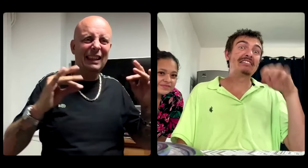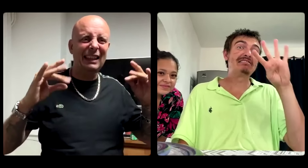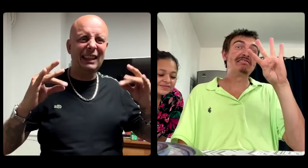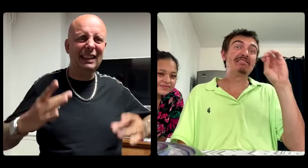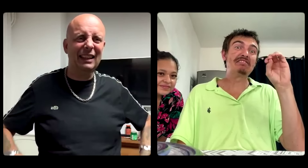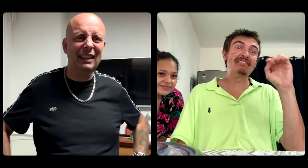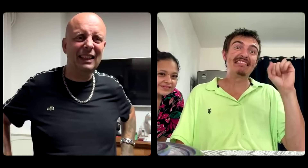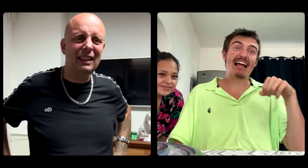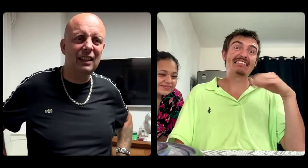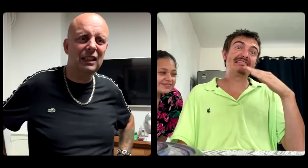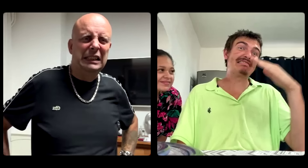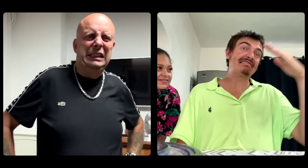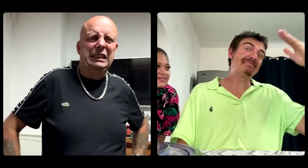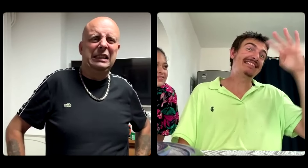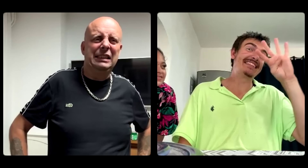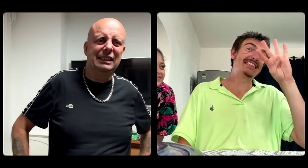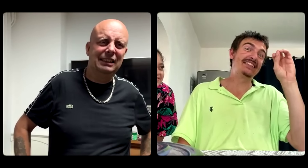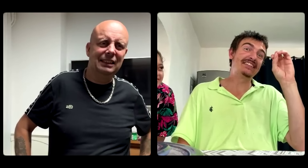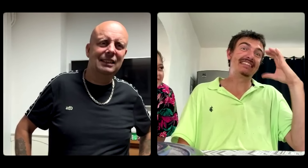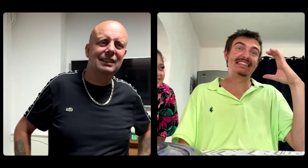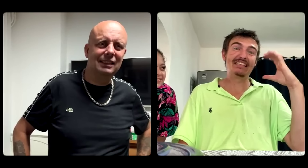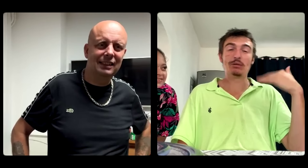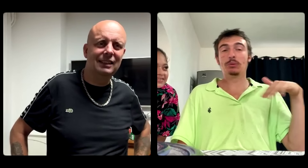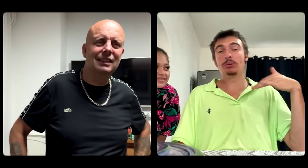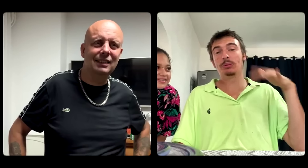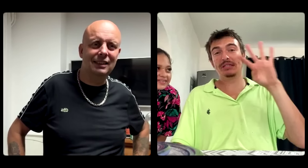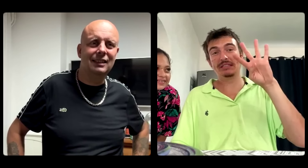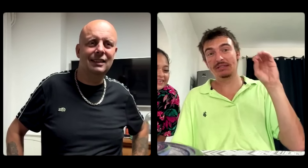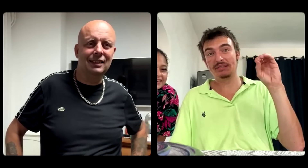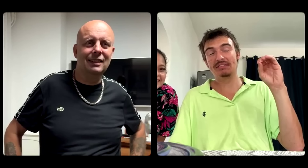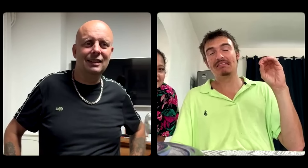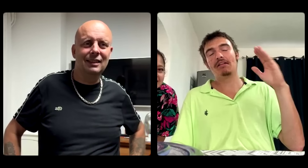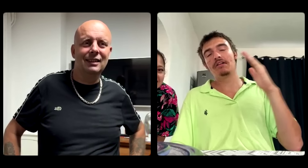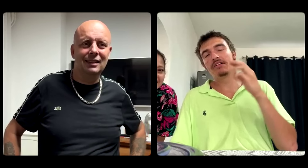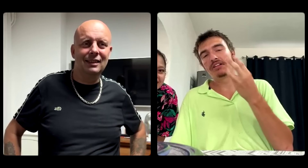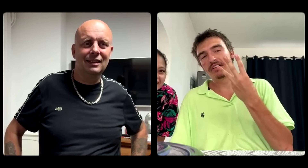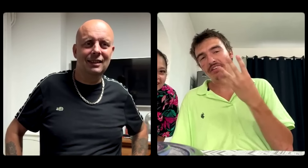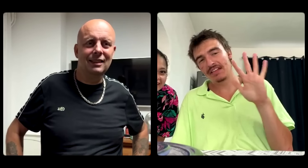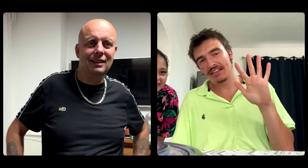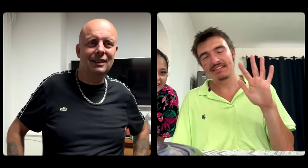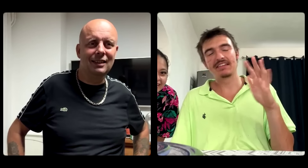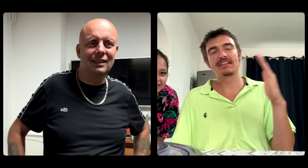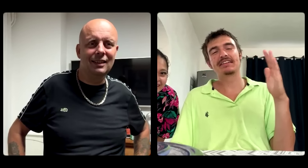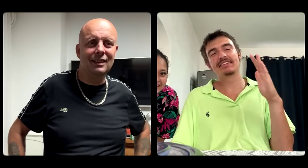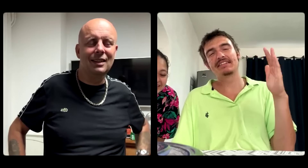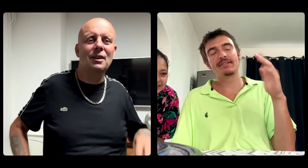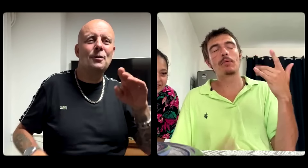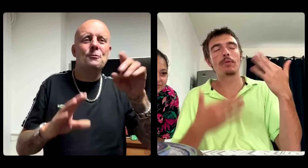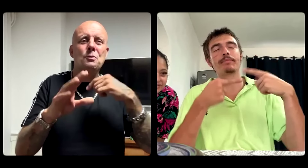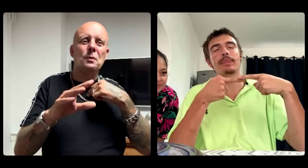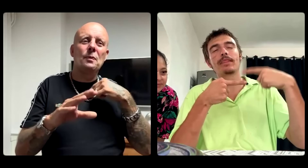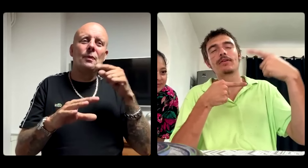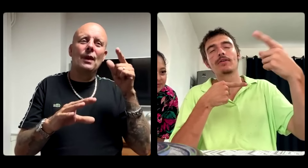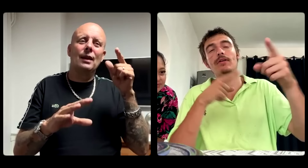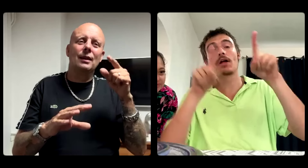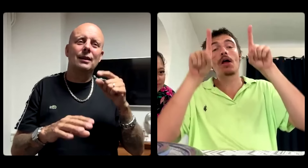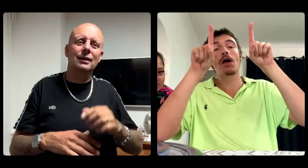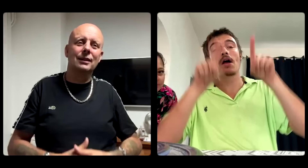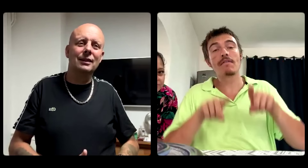Nou ja, die vond het wel, maar je moet natuurlijk wel gewoon hier en daar wat hebben gedaan, toch? Is dat goed? Is dat leuk?